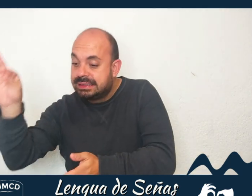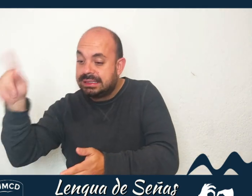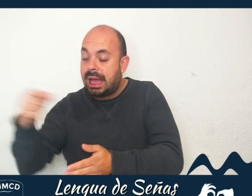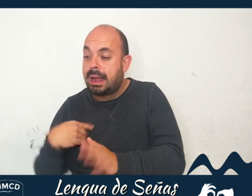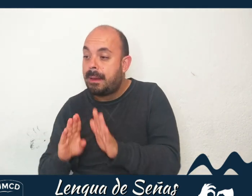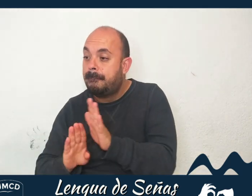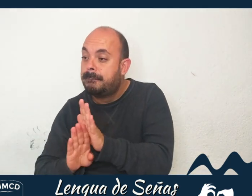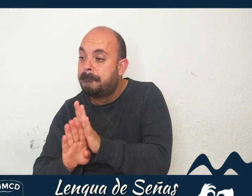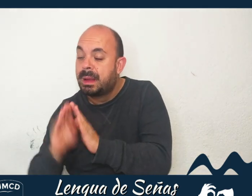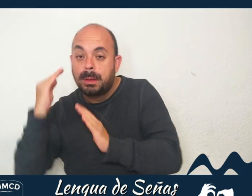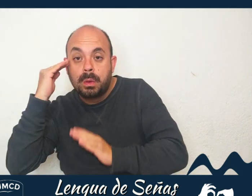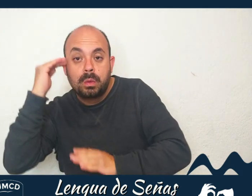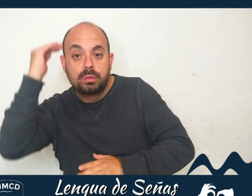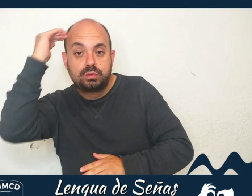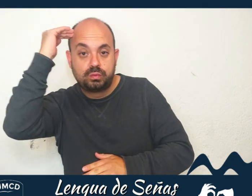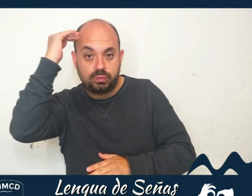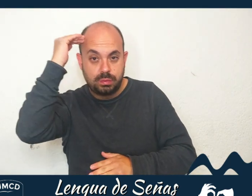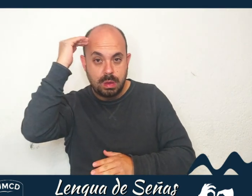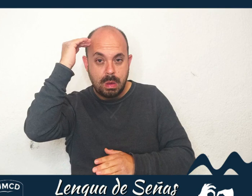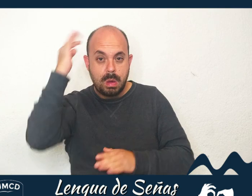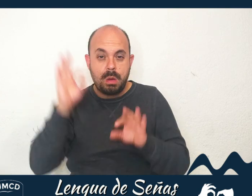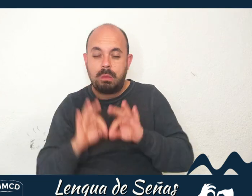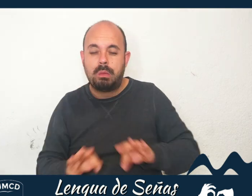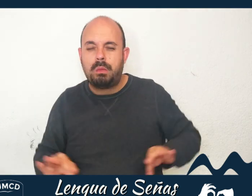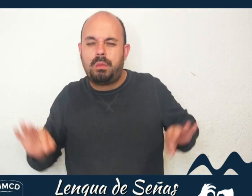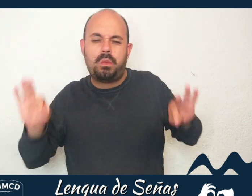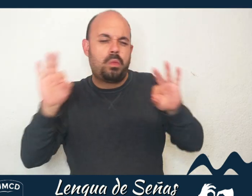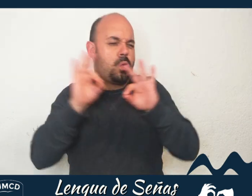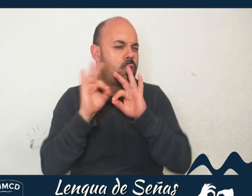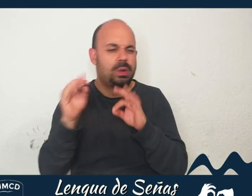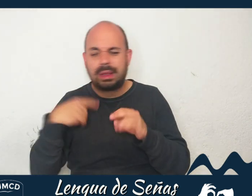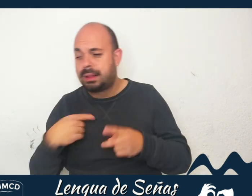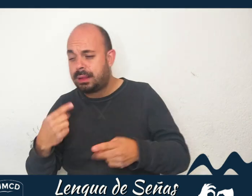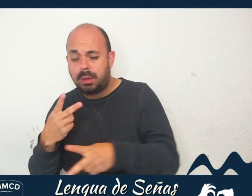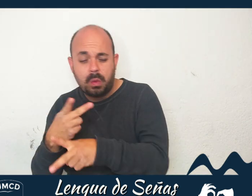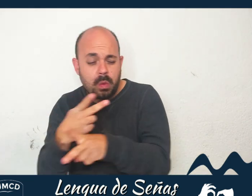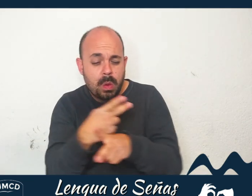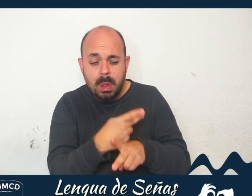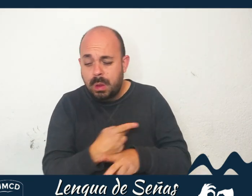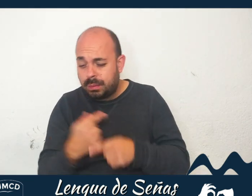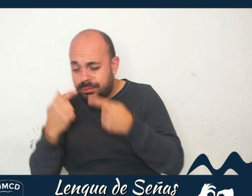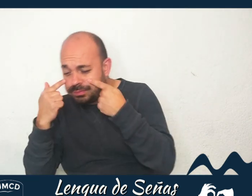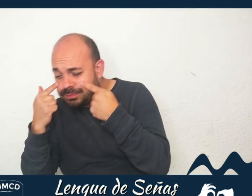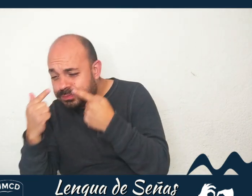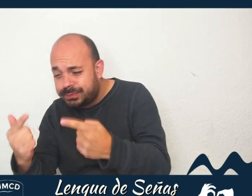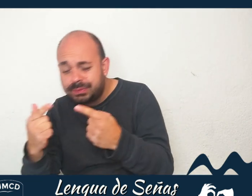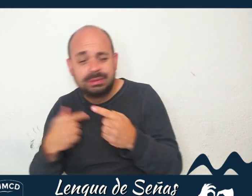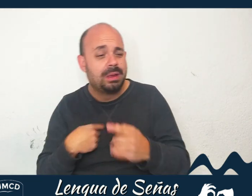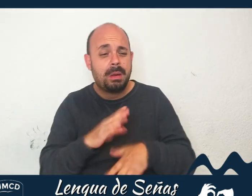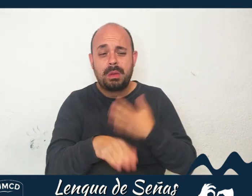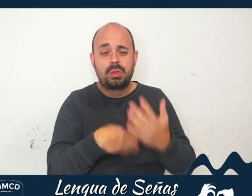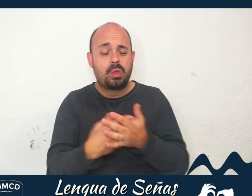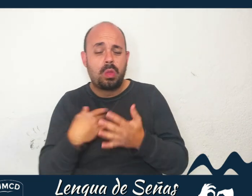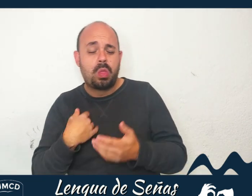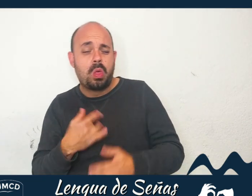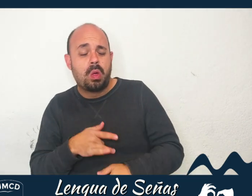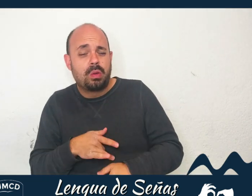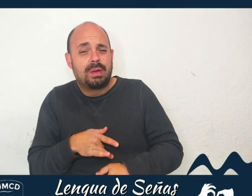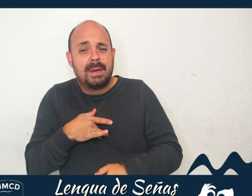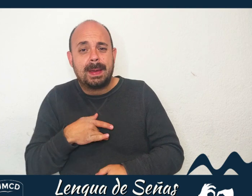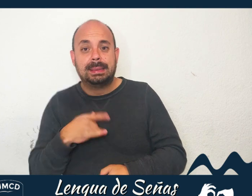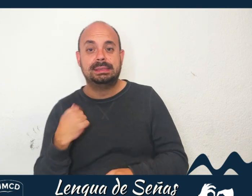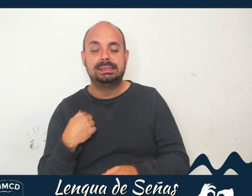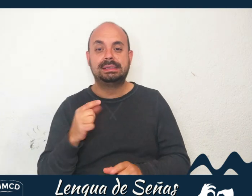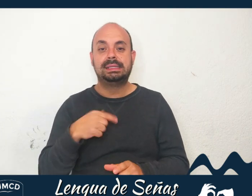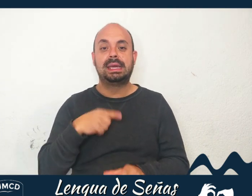conocer a los hermanos que estaban en Corinto cuán importante era para él el cuidado y la estabilidad emocional y